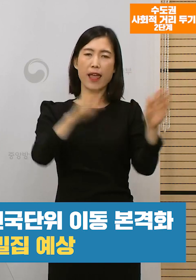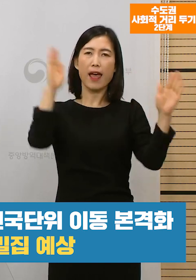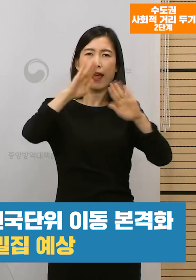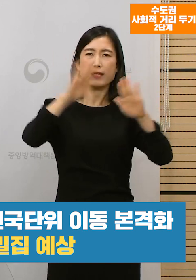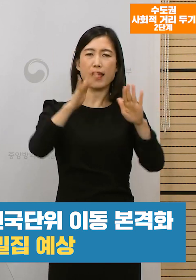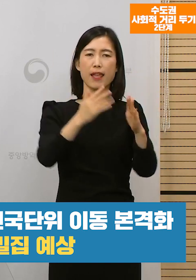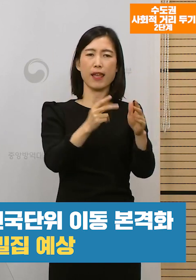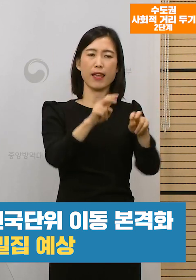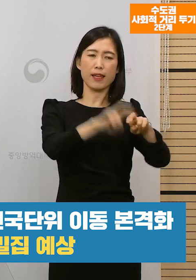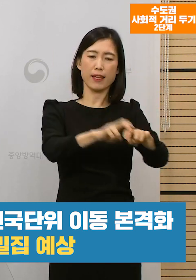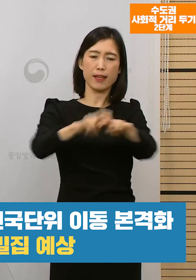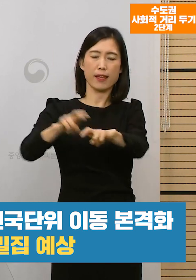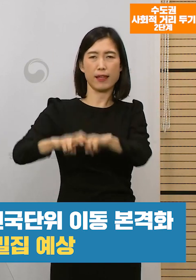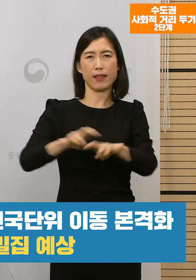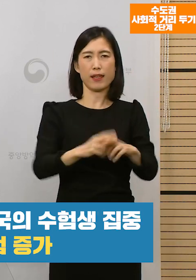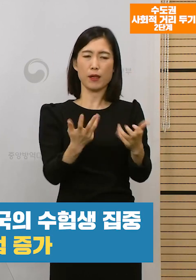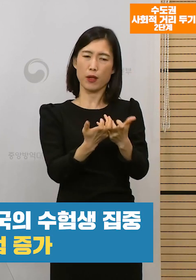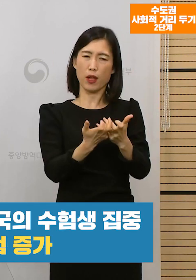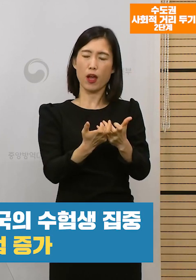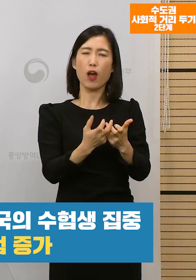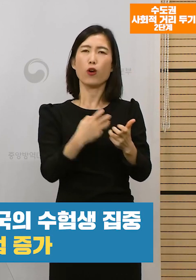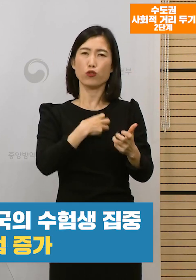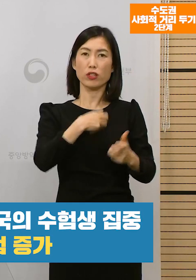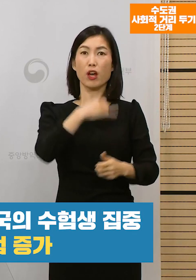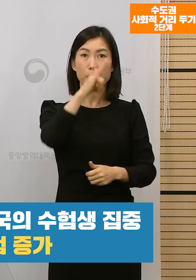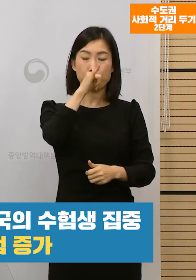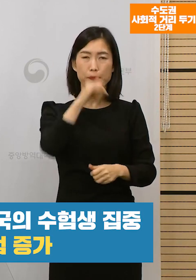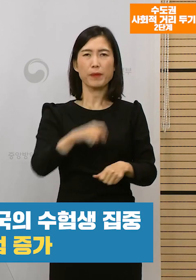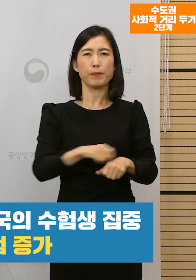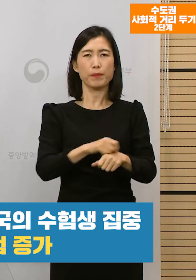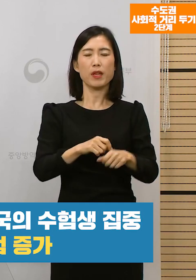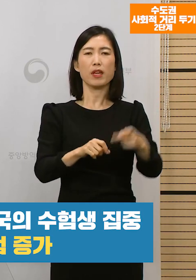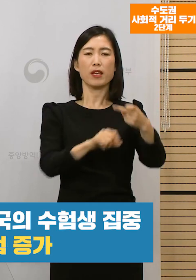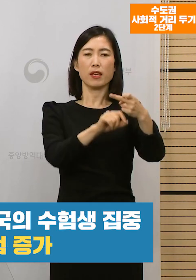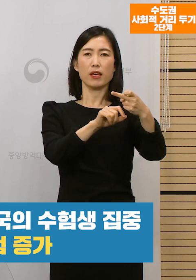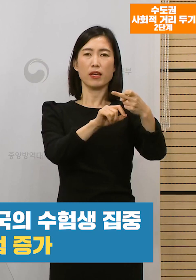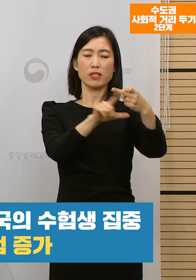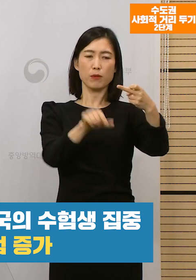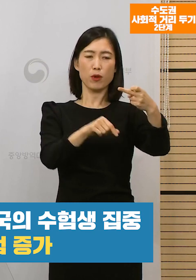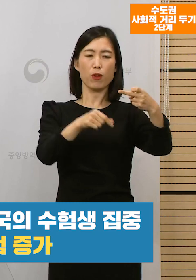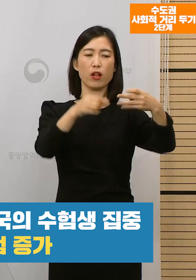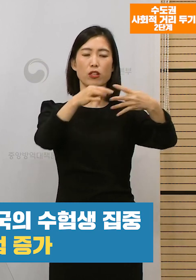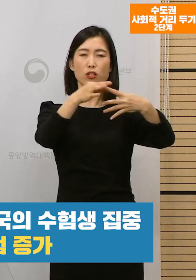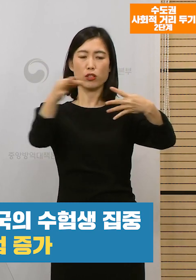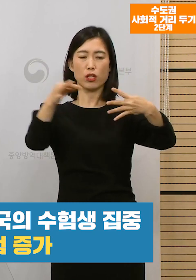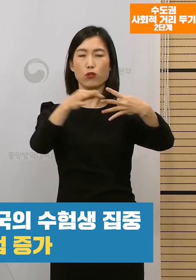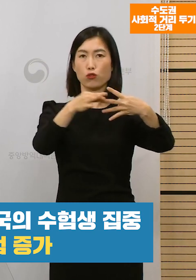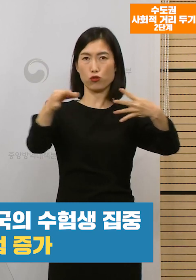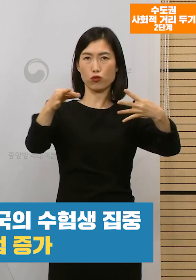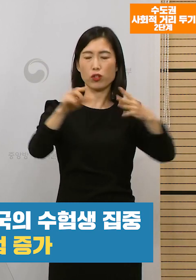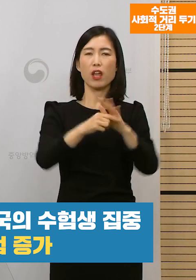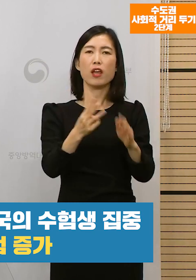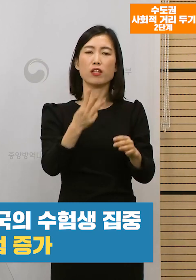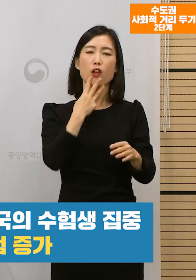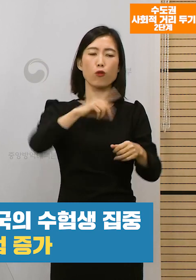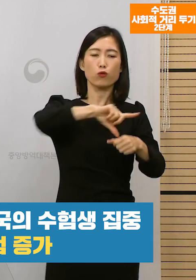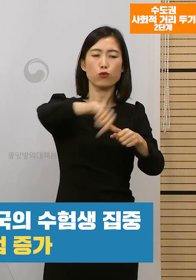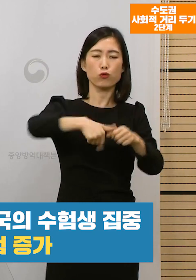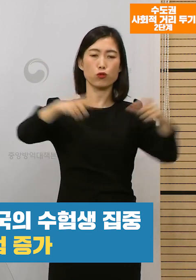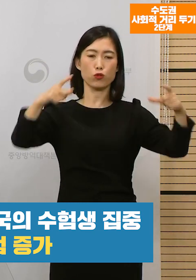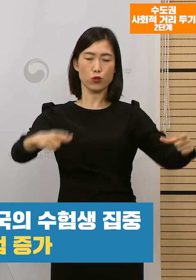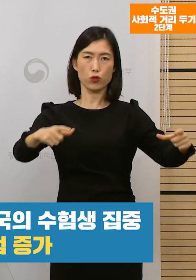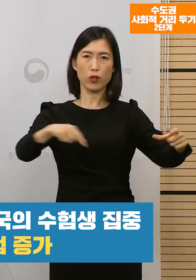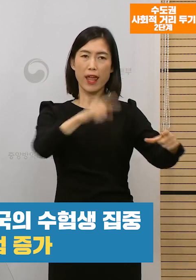밀집이 예상되고 있습니다. 특히 12월 첫째 주와 둘째 주에는 수도권 대학에 전국의